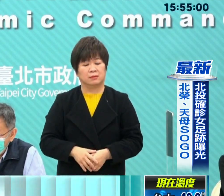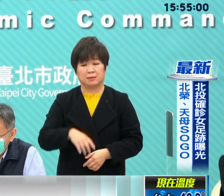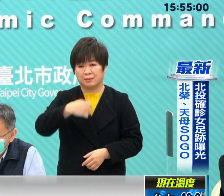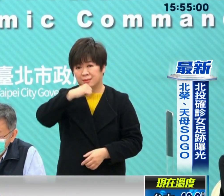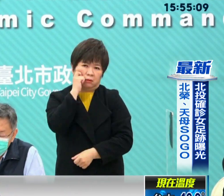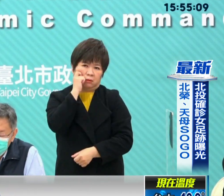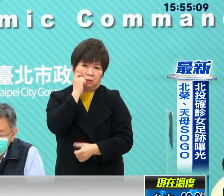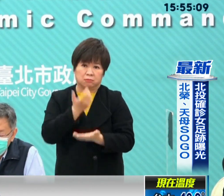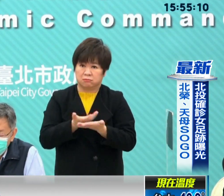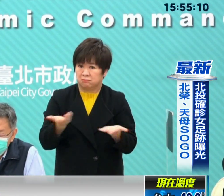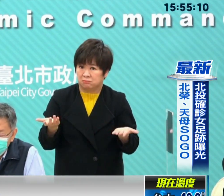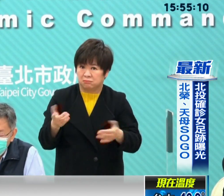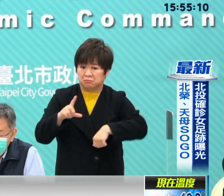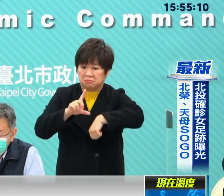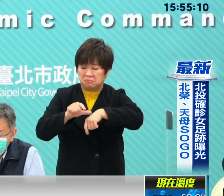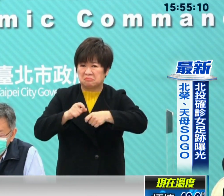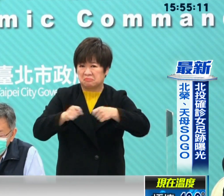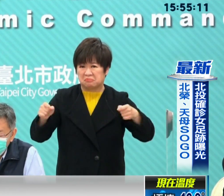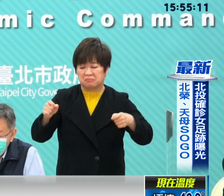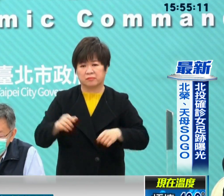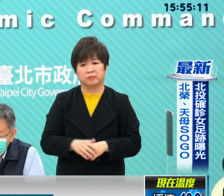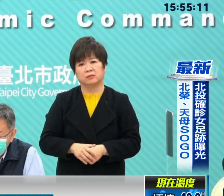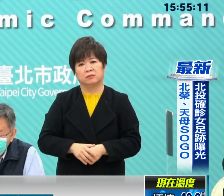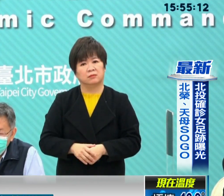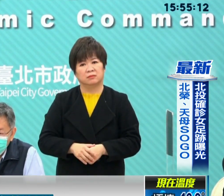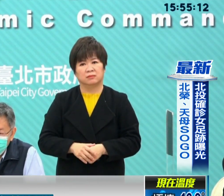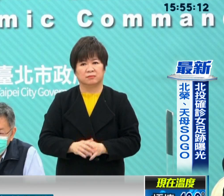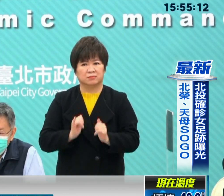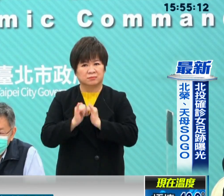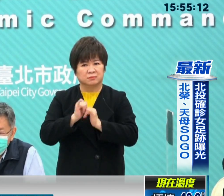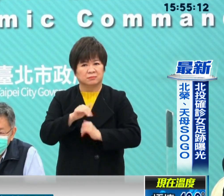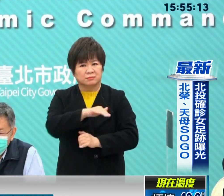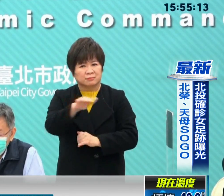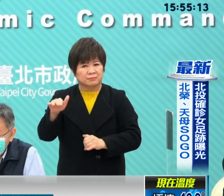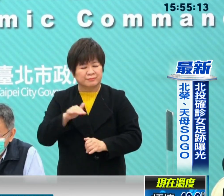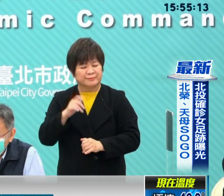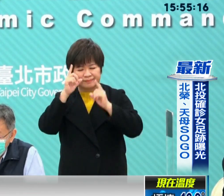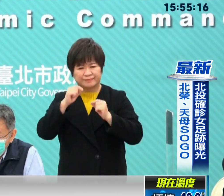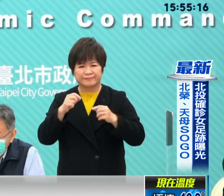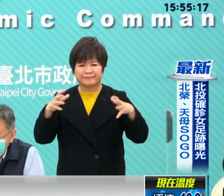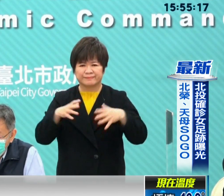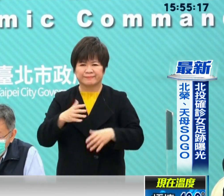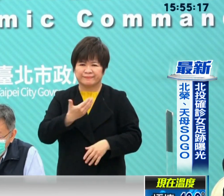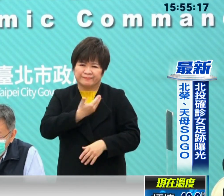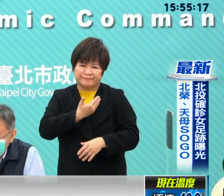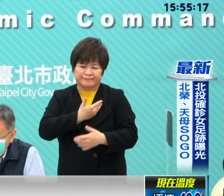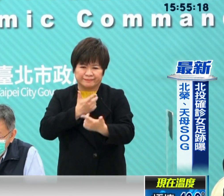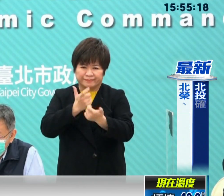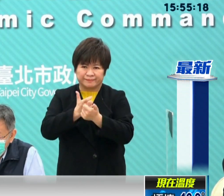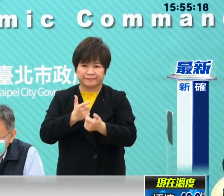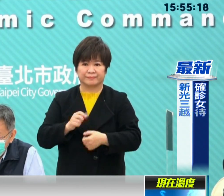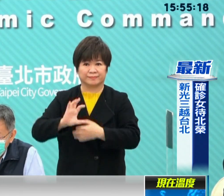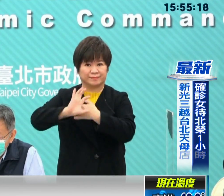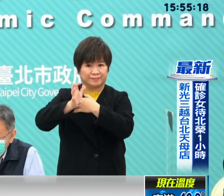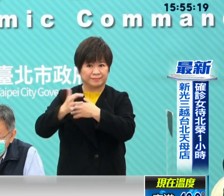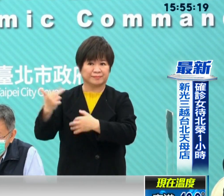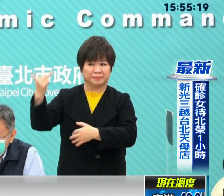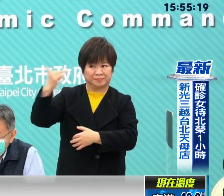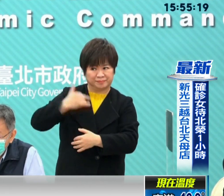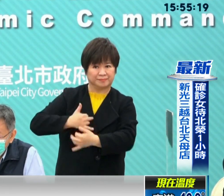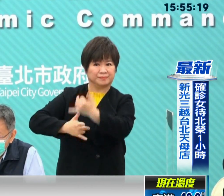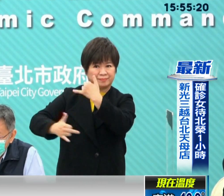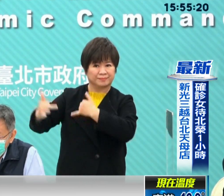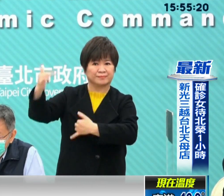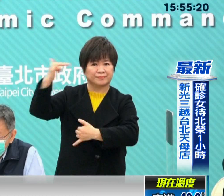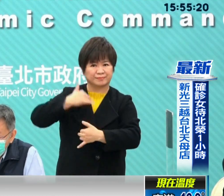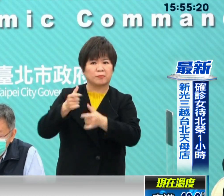可能永远锁国，时间久了终究我们还是要面对与病毒共存的问题，病情就慢慢解封了那只是